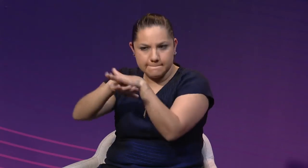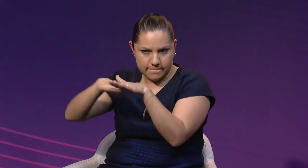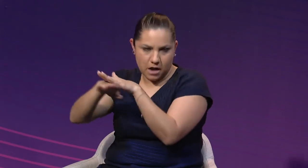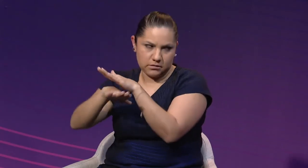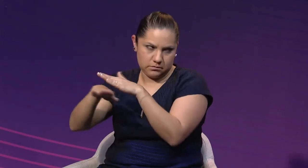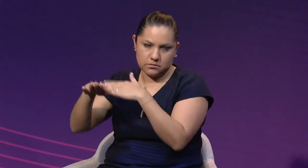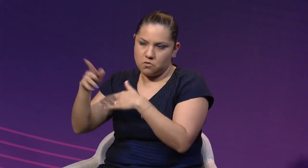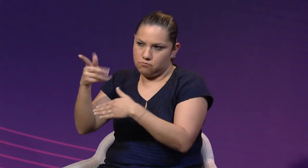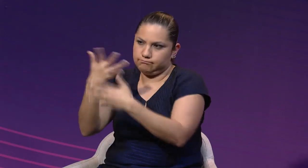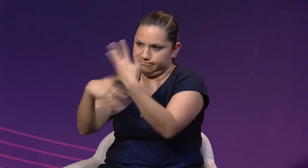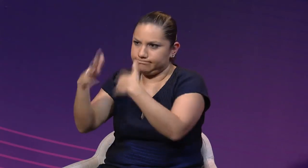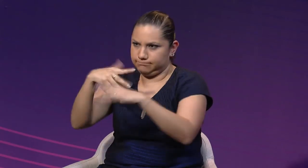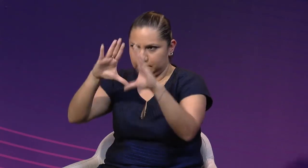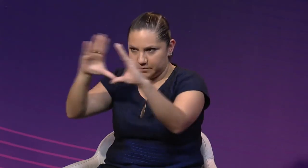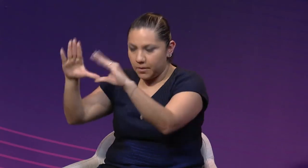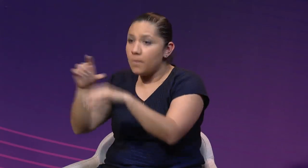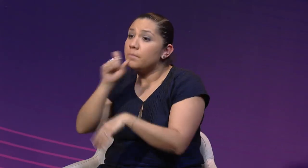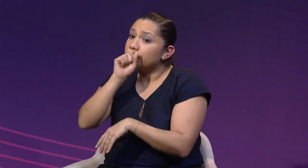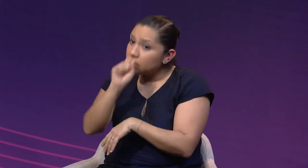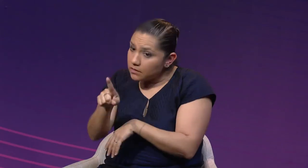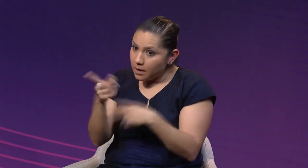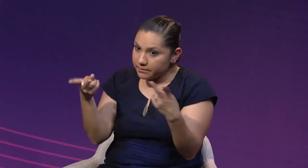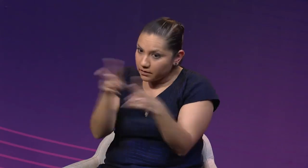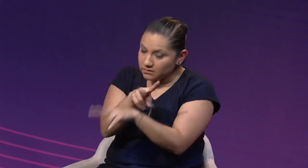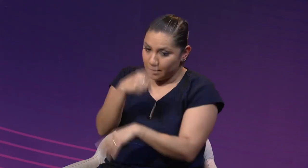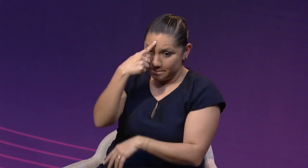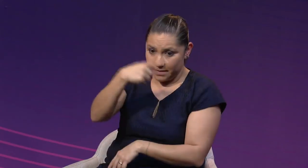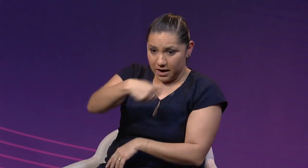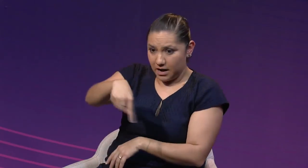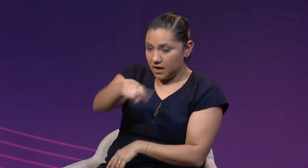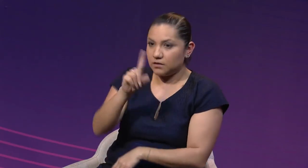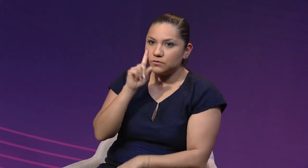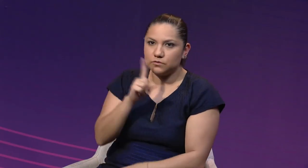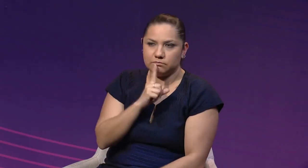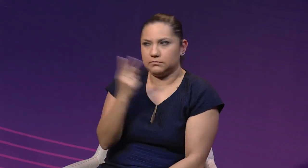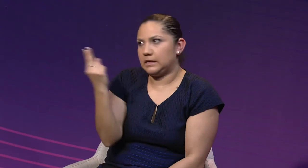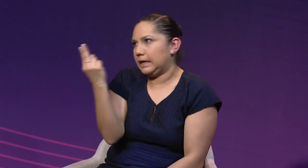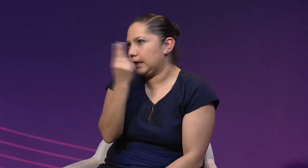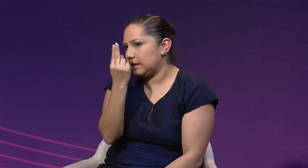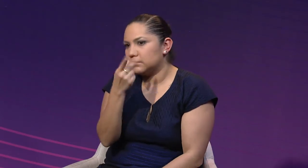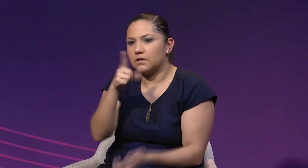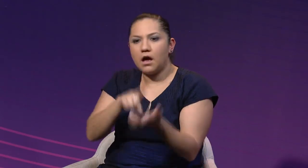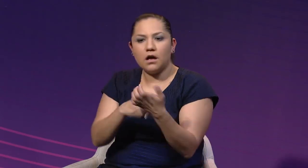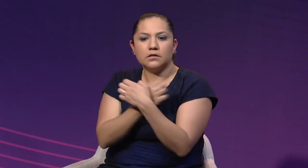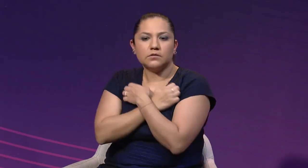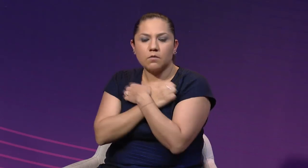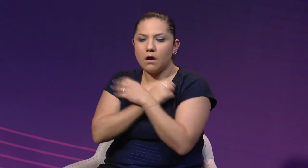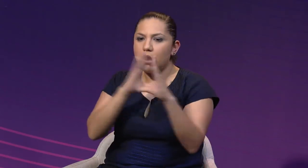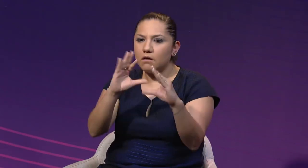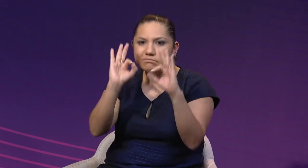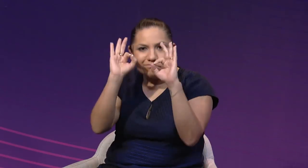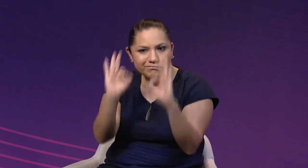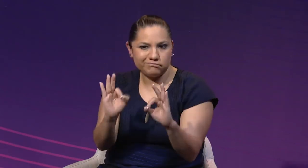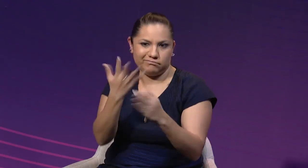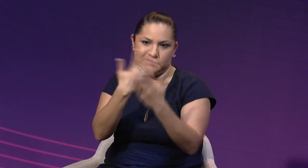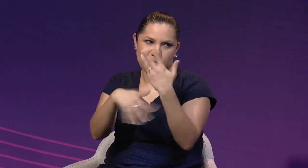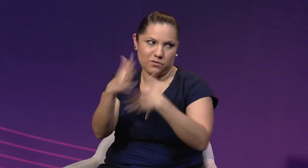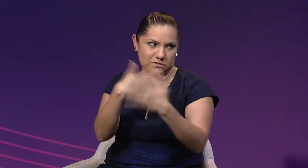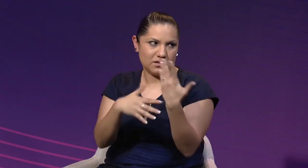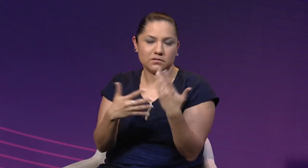también las escuelas. También las escuelas deberían de ofrecer este servicio, ¿no? Con educación en lengua de señas.